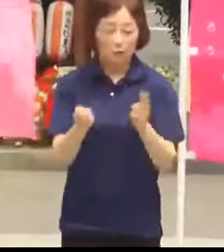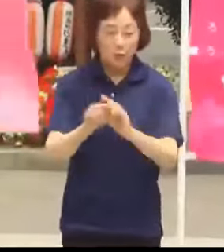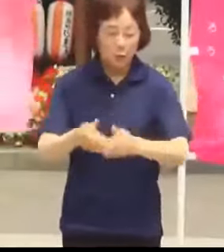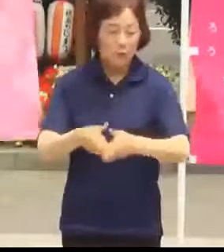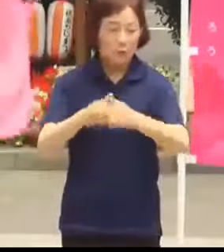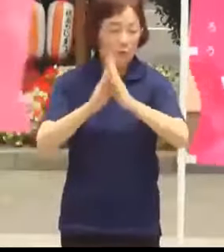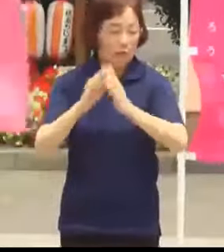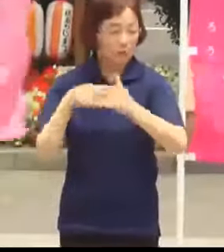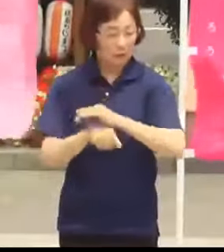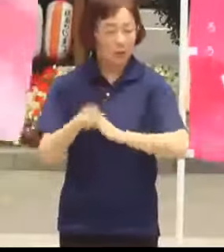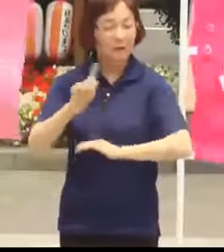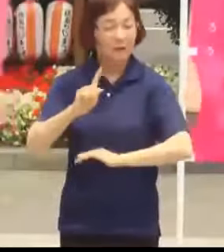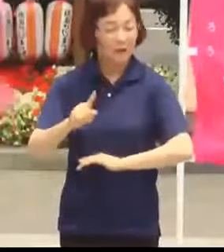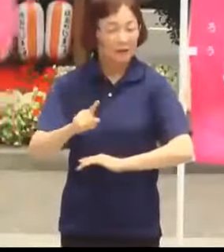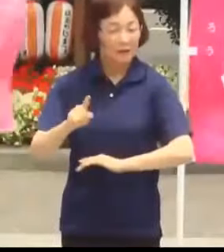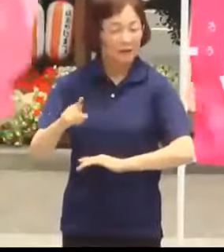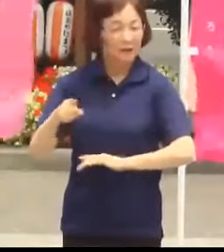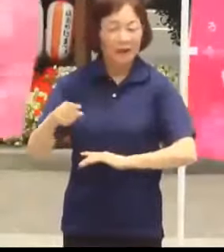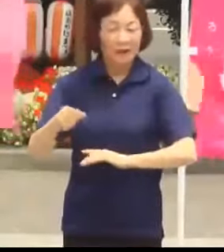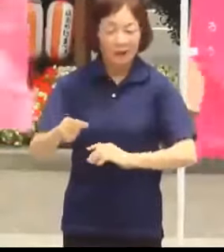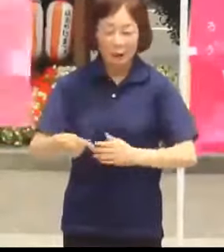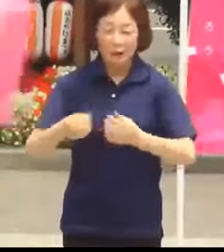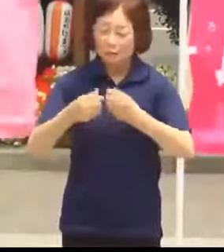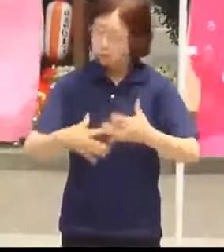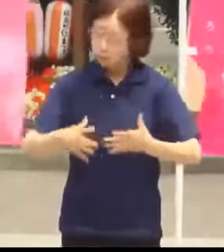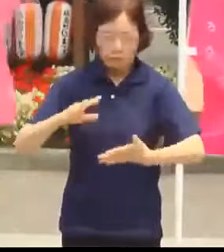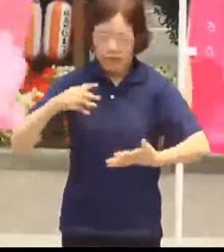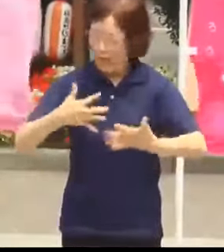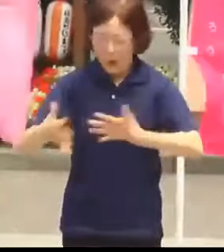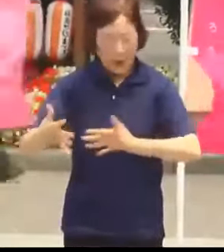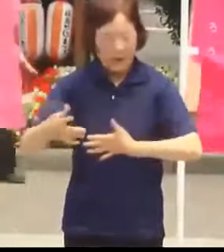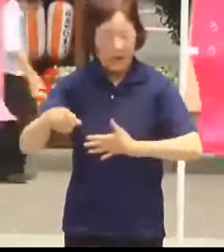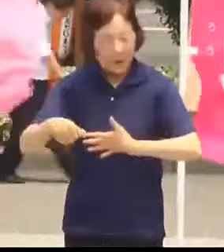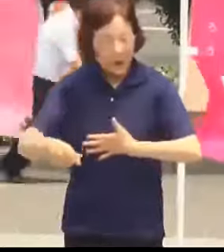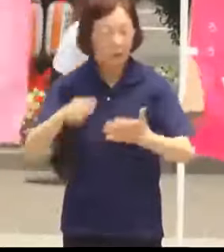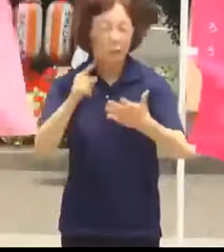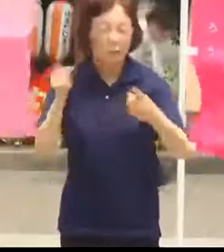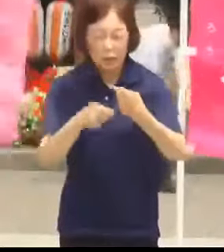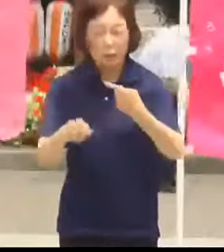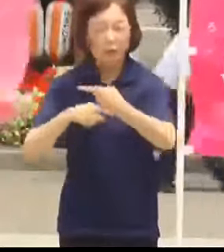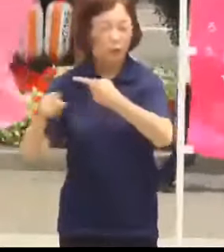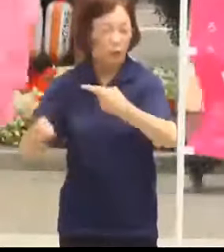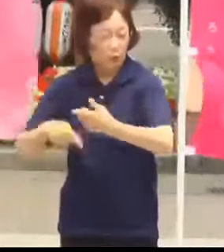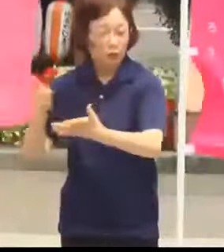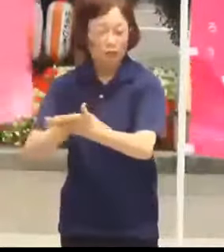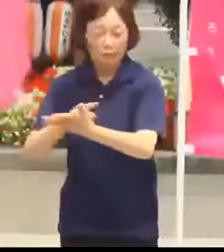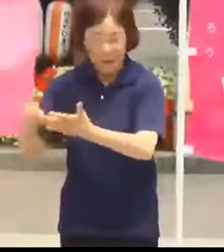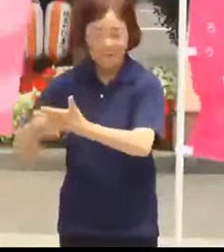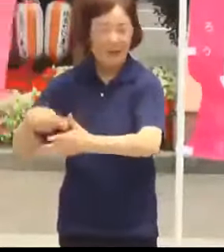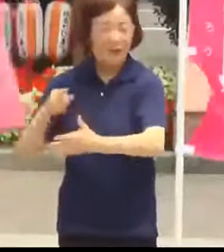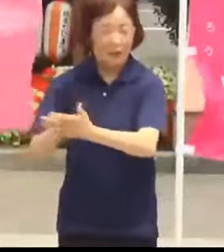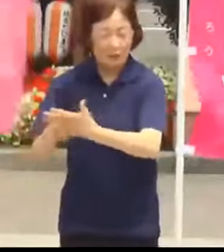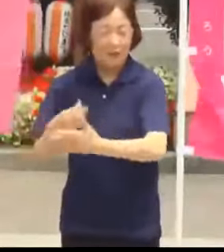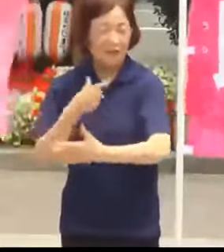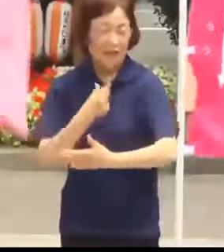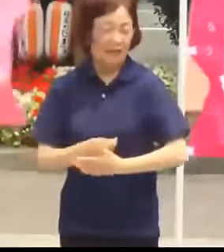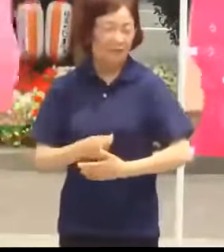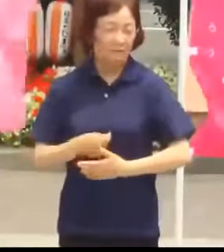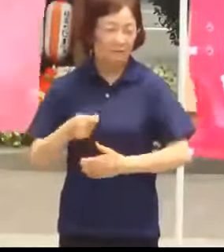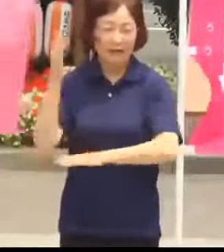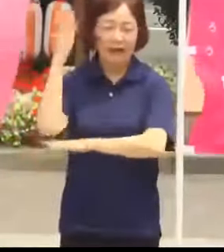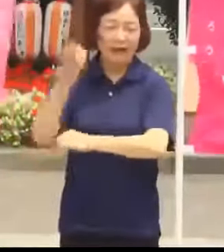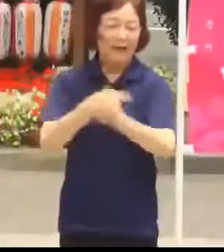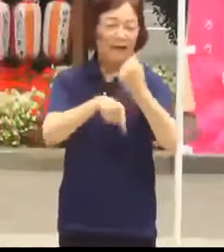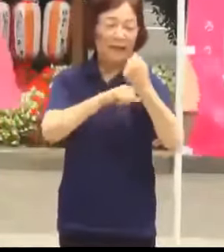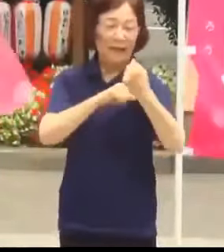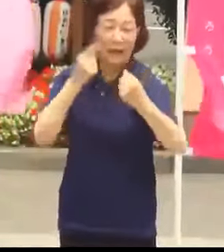何か不条理を取り除いていきたい一つずつそれをやるには権力を取る必要がある政権を狙って